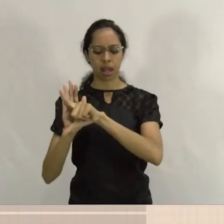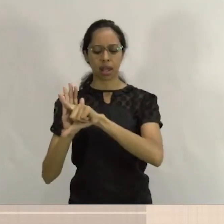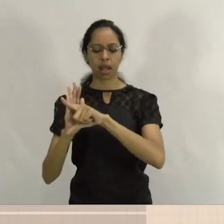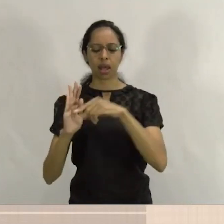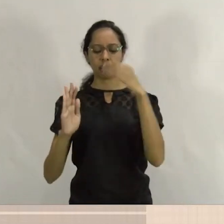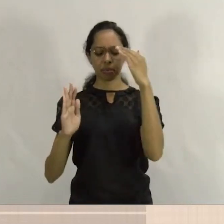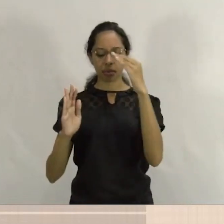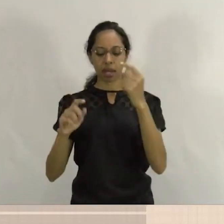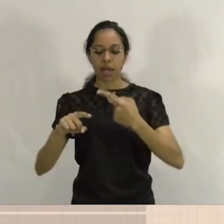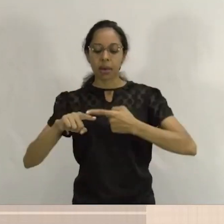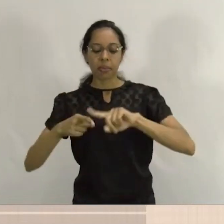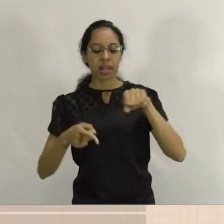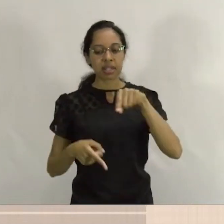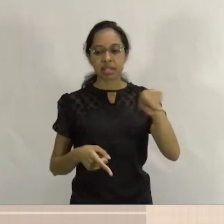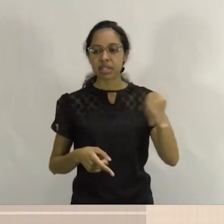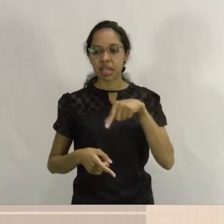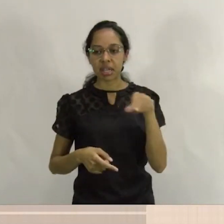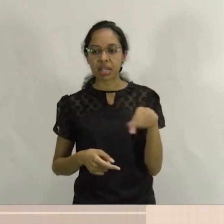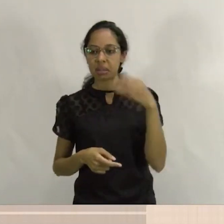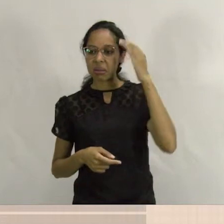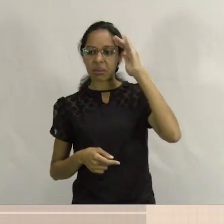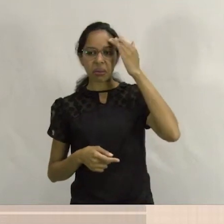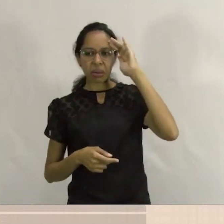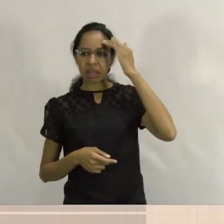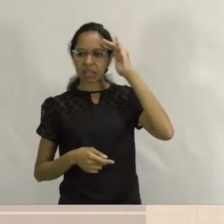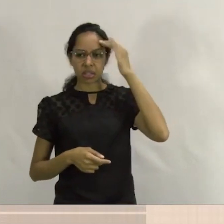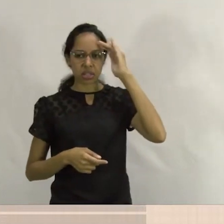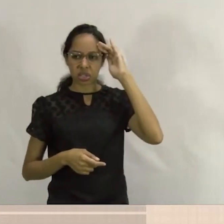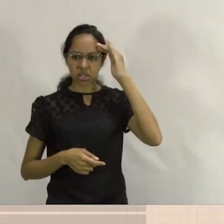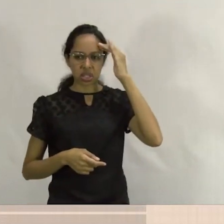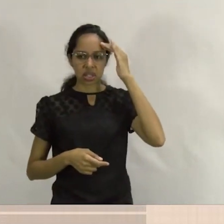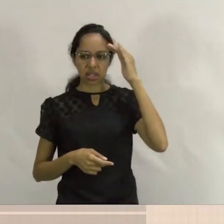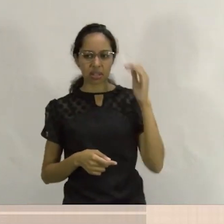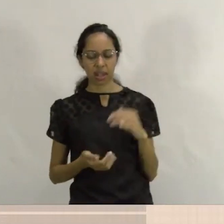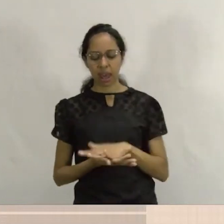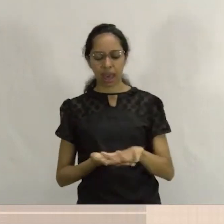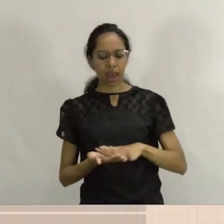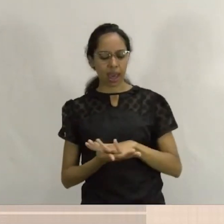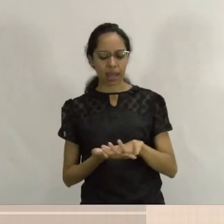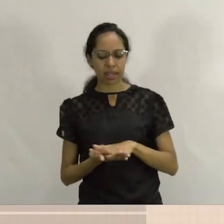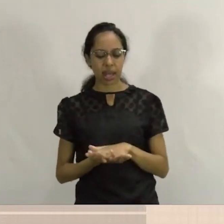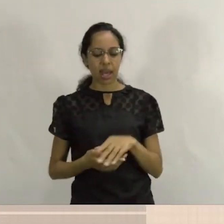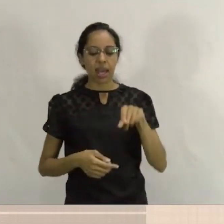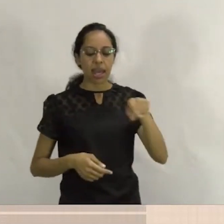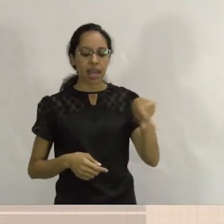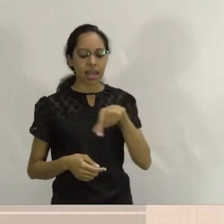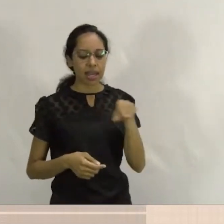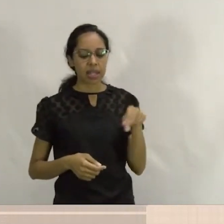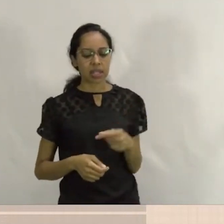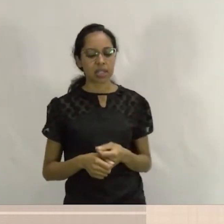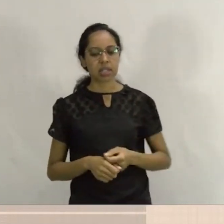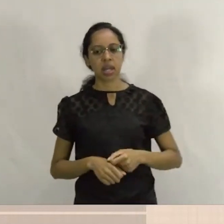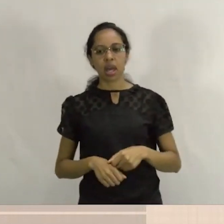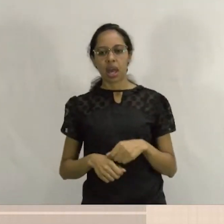que dizem, nem os assuntos sobre os quais fazem ousadas asseverações,